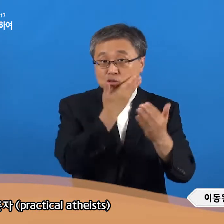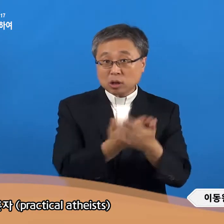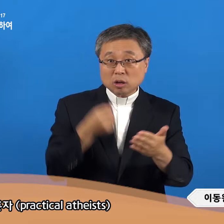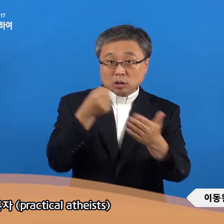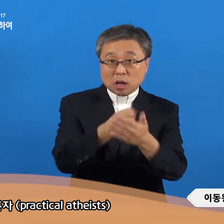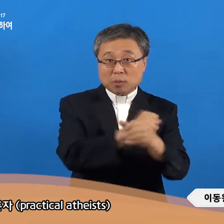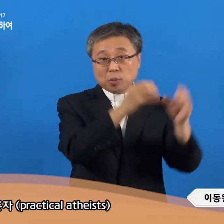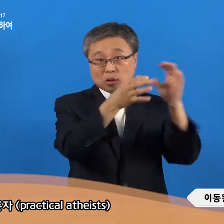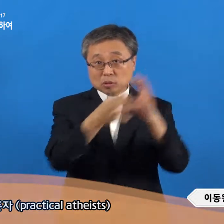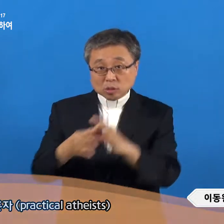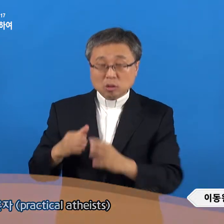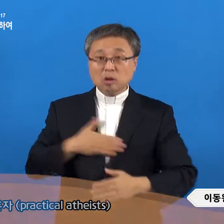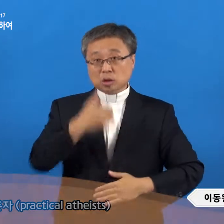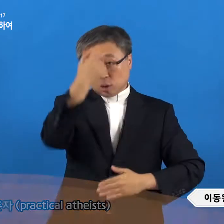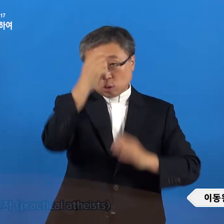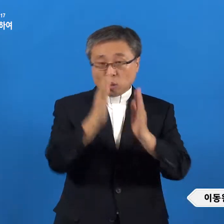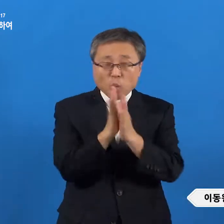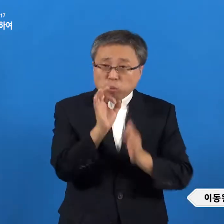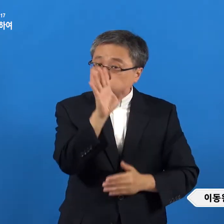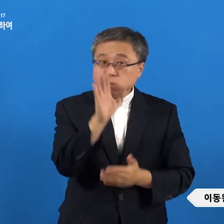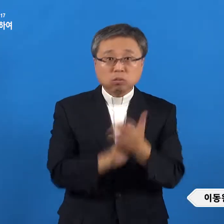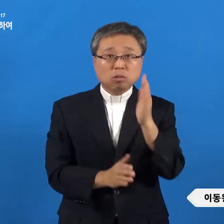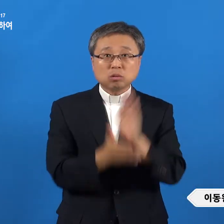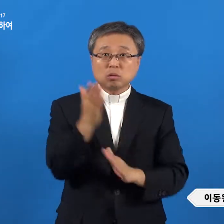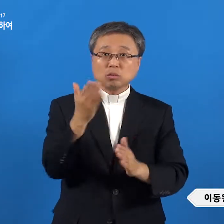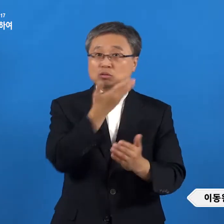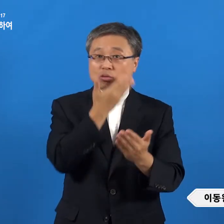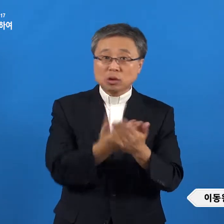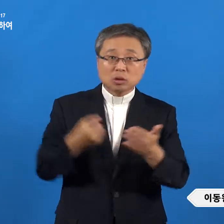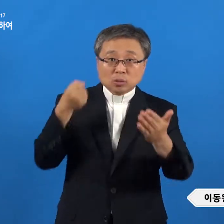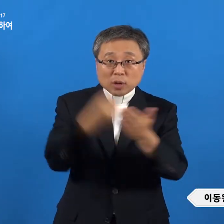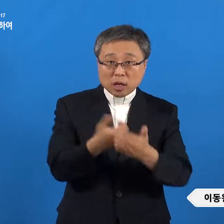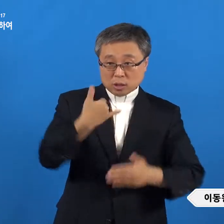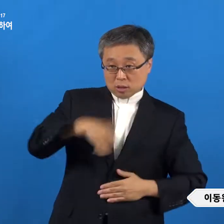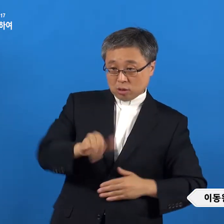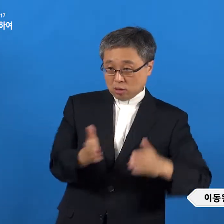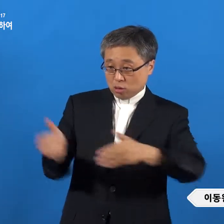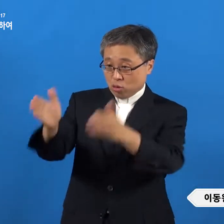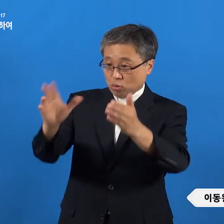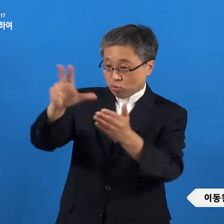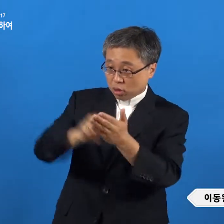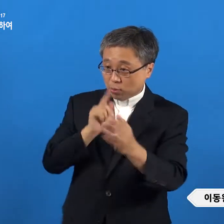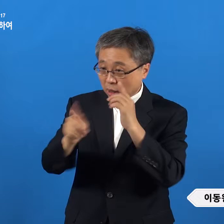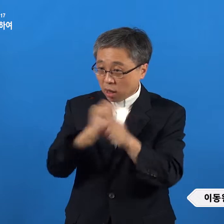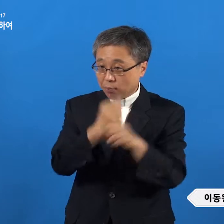가정의 중요한 결정을 해요. 우리 가정의 자녀들의 진로 문제를 말하면서, 야, 그거 해야 너 돈